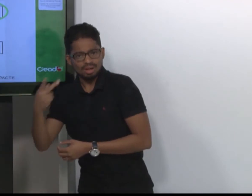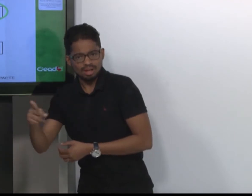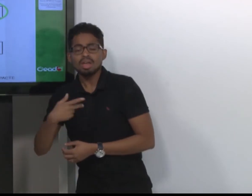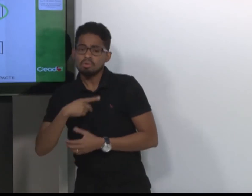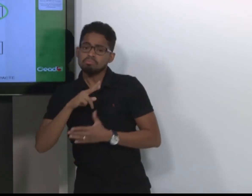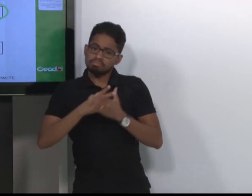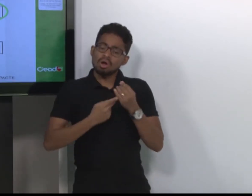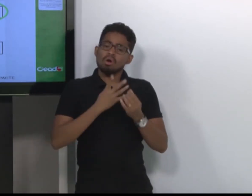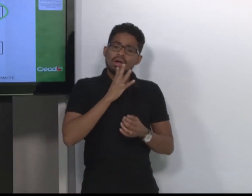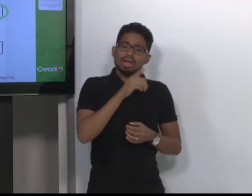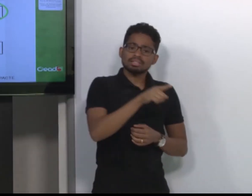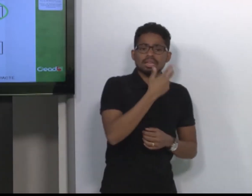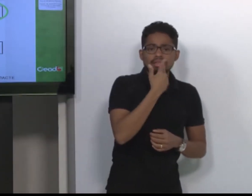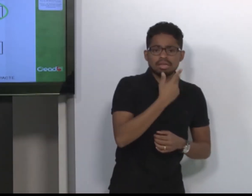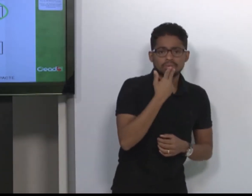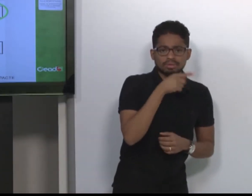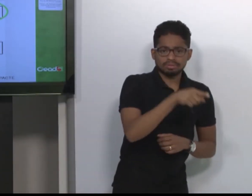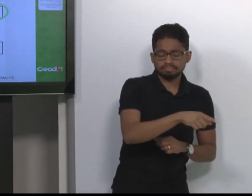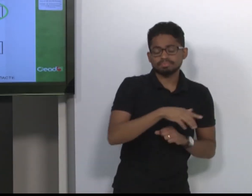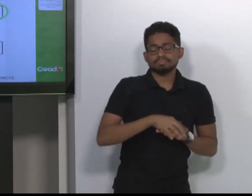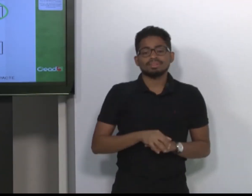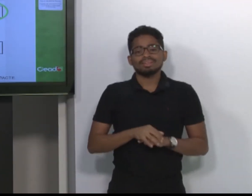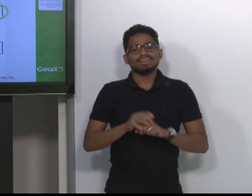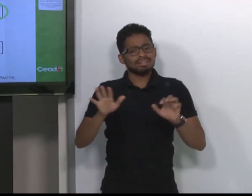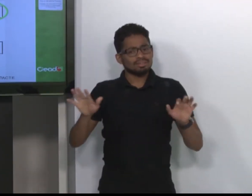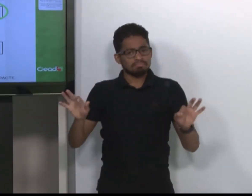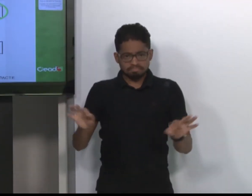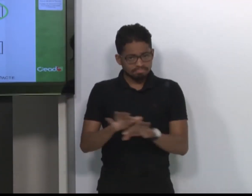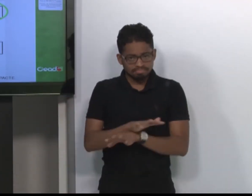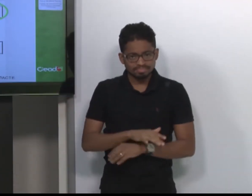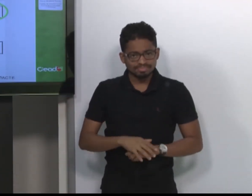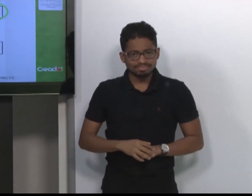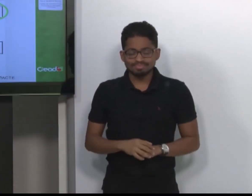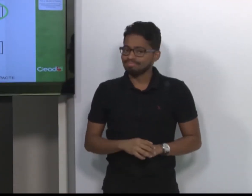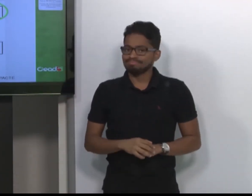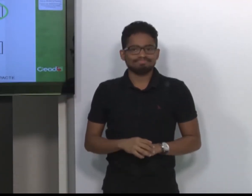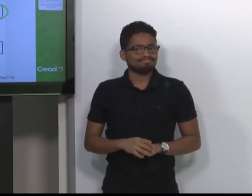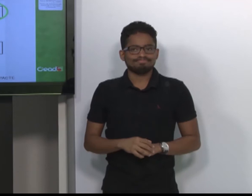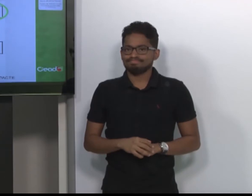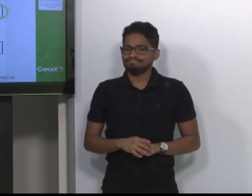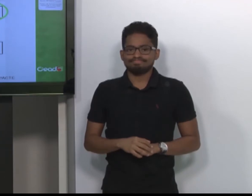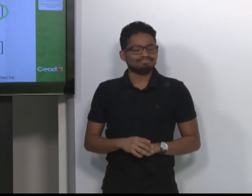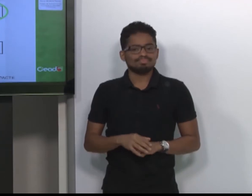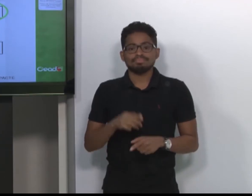Então eu devo conhecer essas duas línguas. Pronto? É só isso? Não.